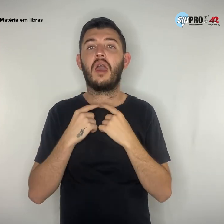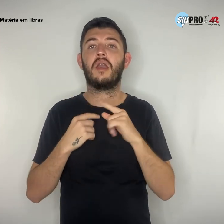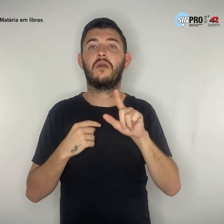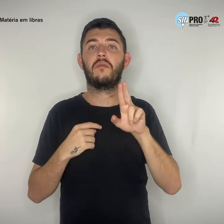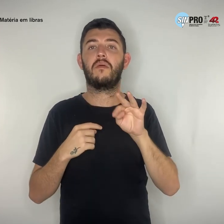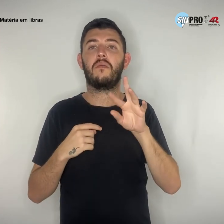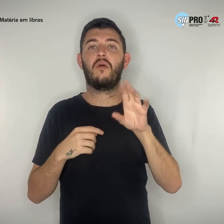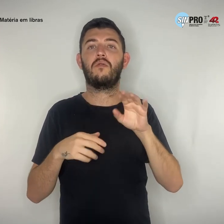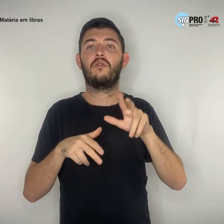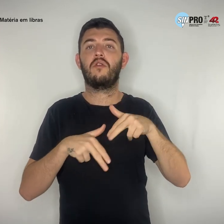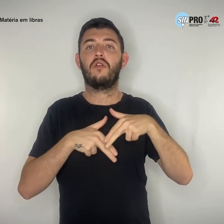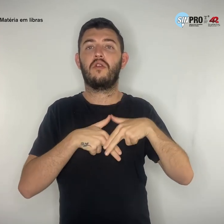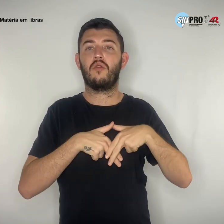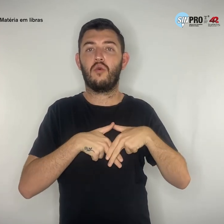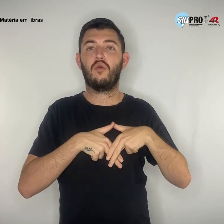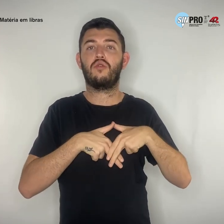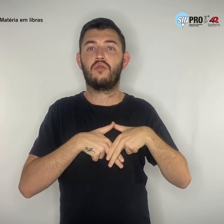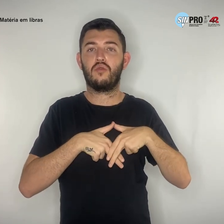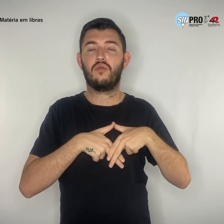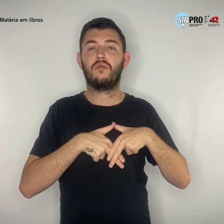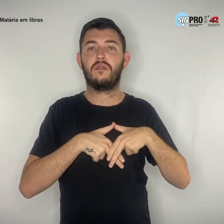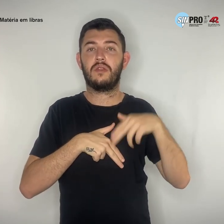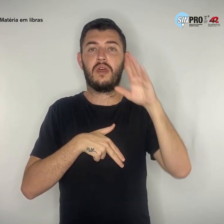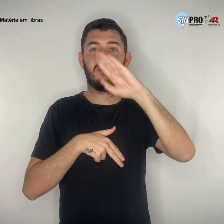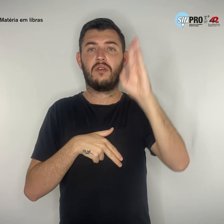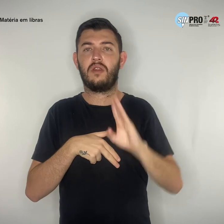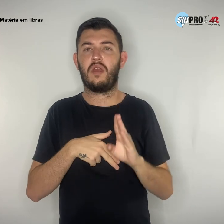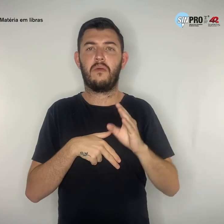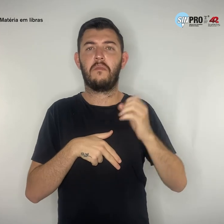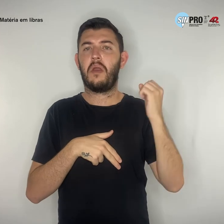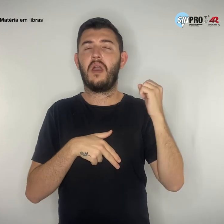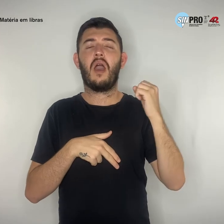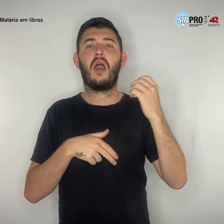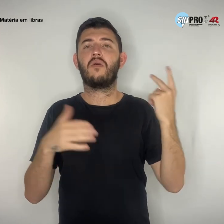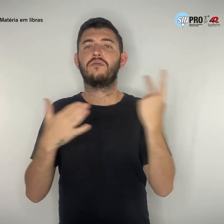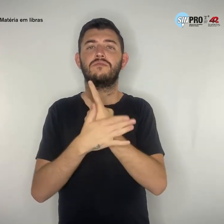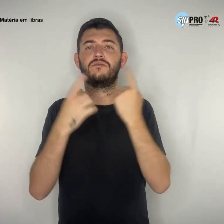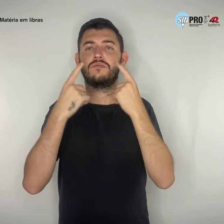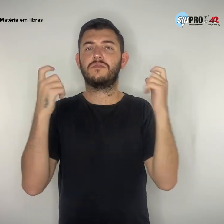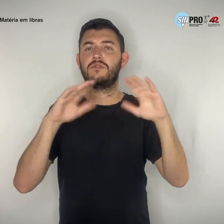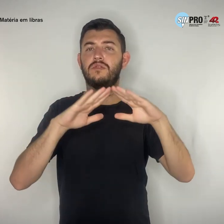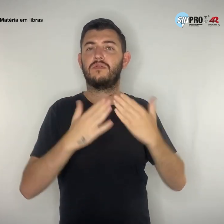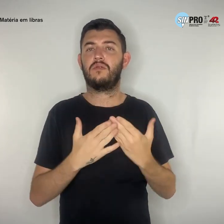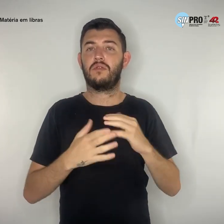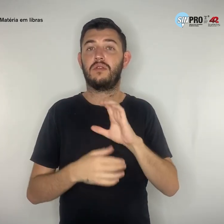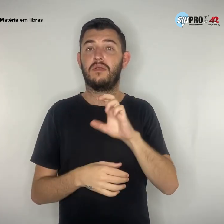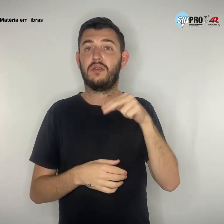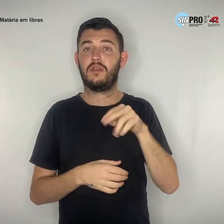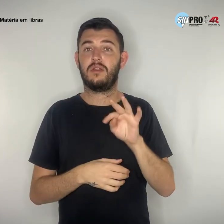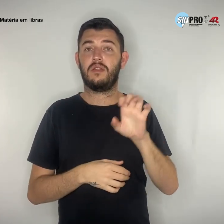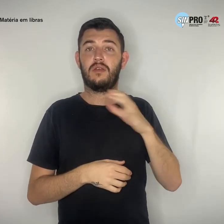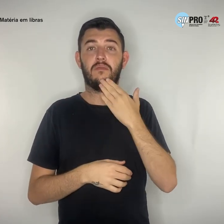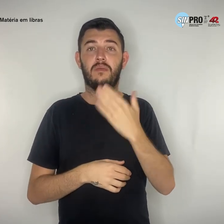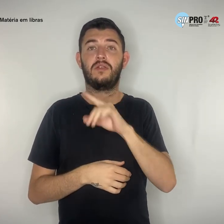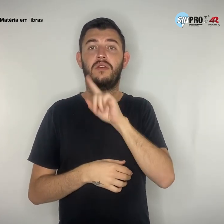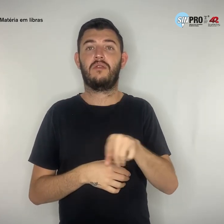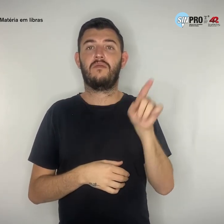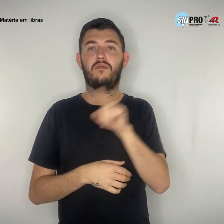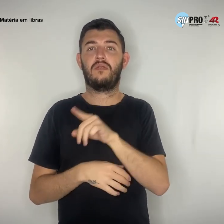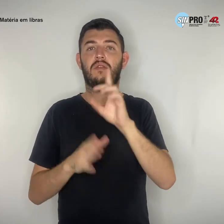ataque a uma unidade escolar. CNTE cobra revogação de decreto que